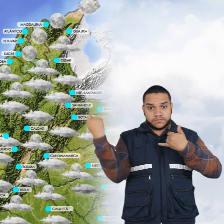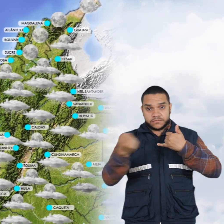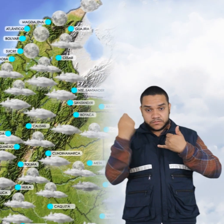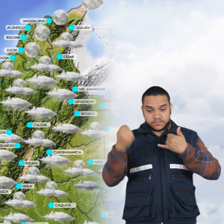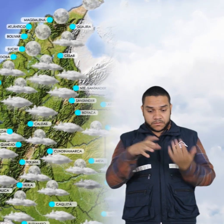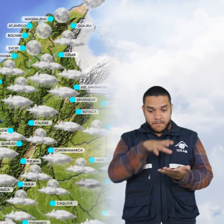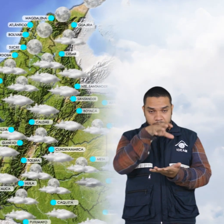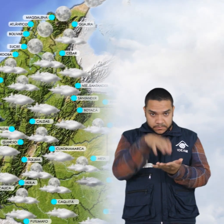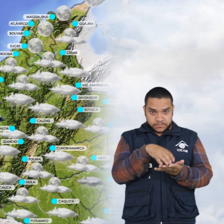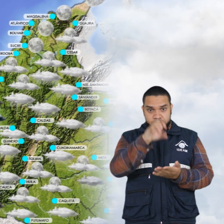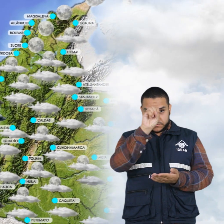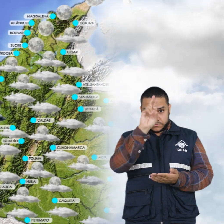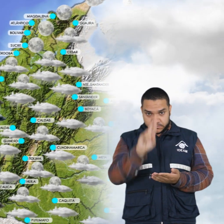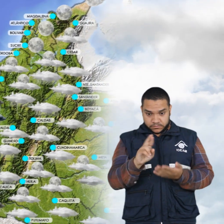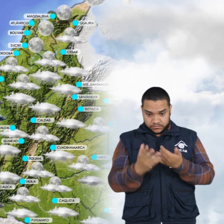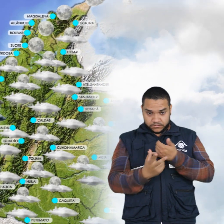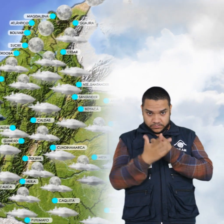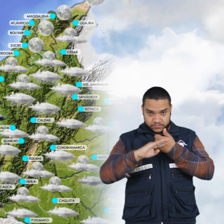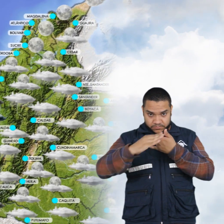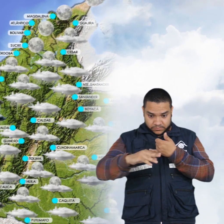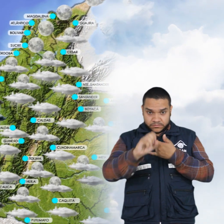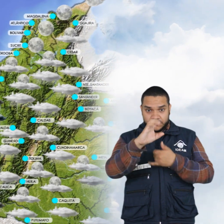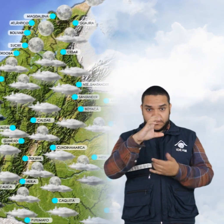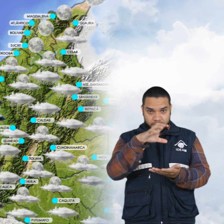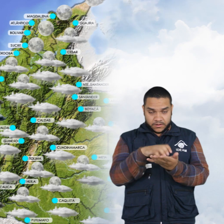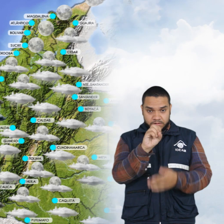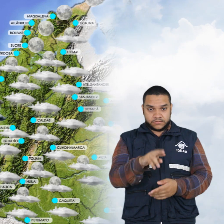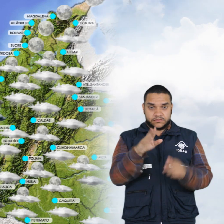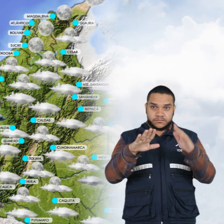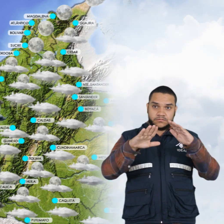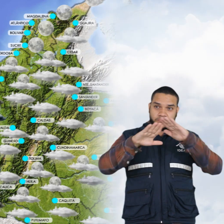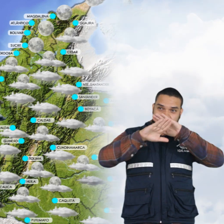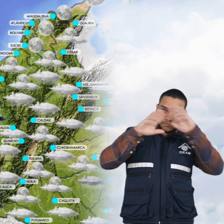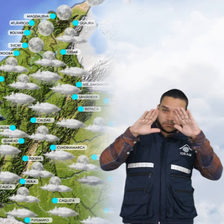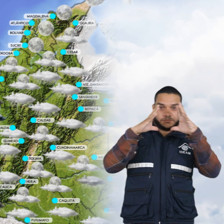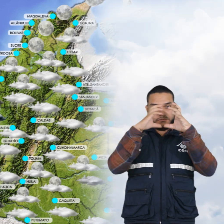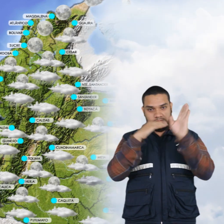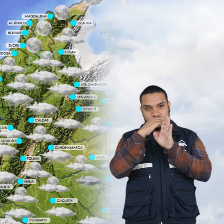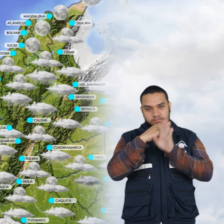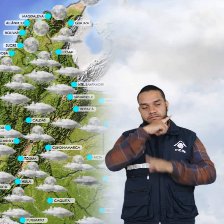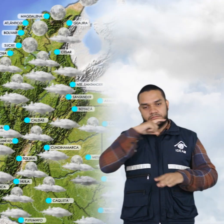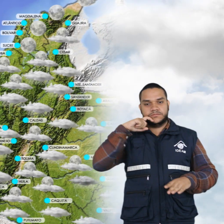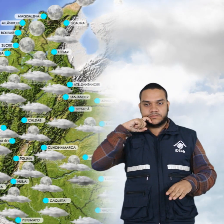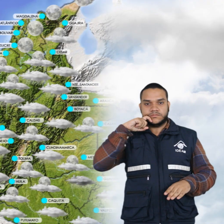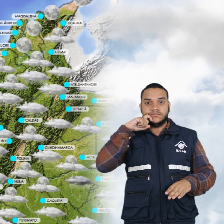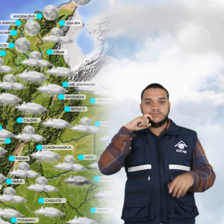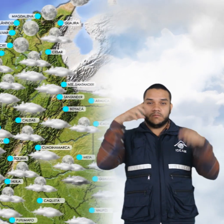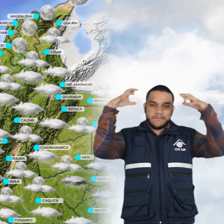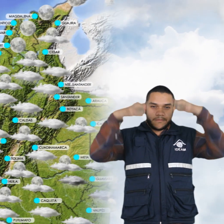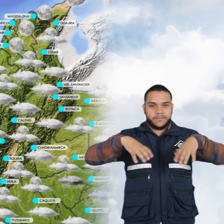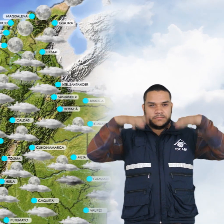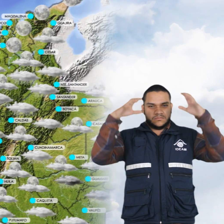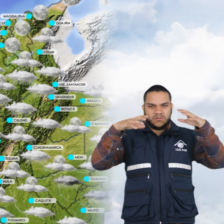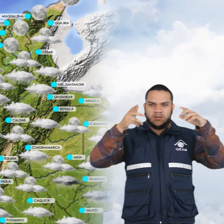y sur de la región andina también con predominio de tiempo seco y cielo entre despejado y parcialmente nublado. Algunas lluvias acompañadas